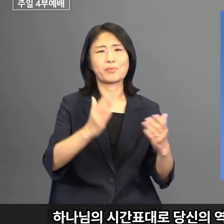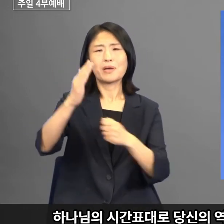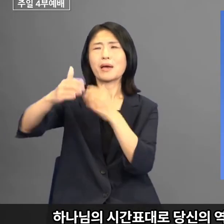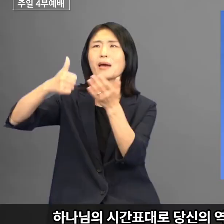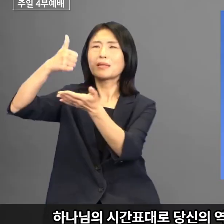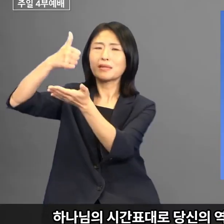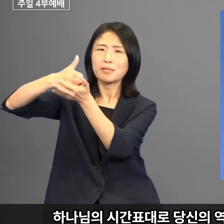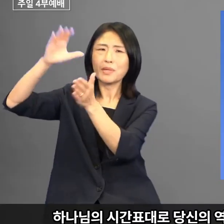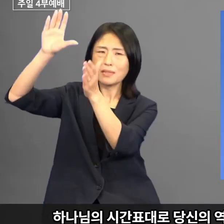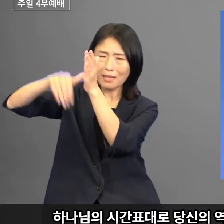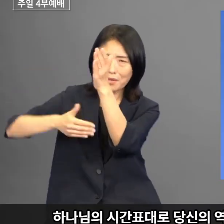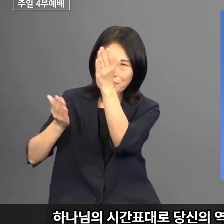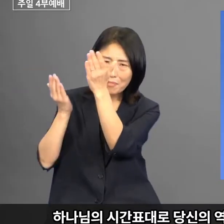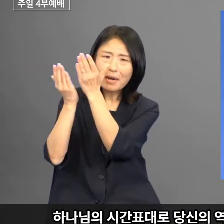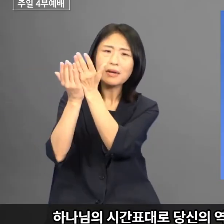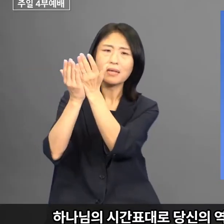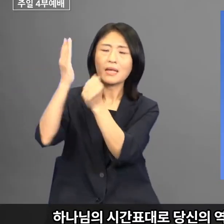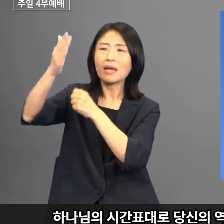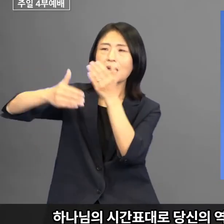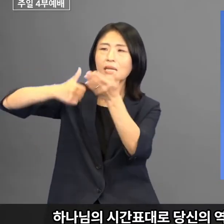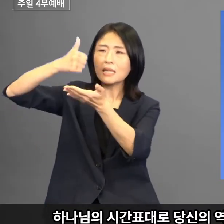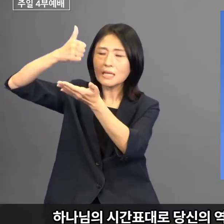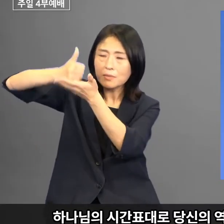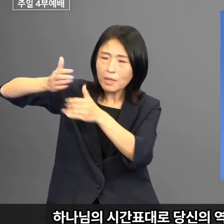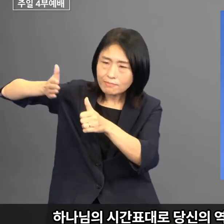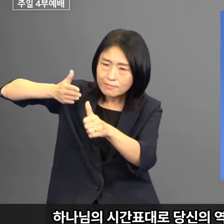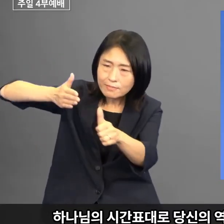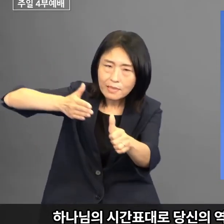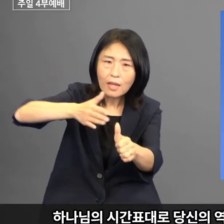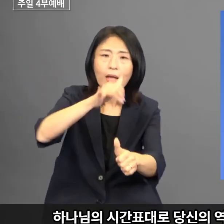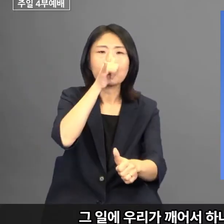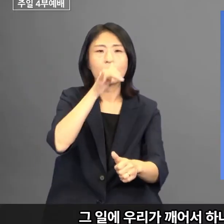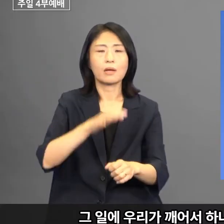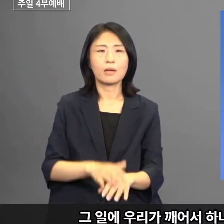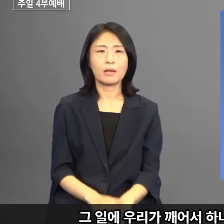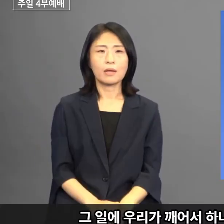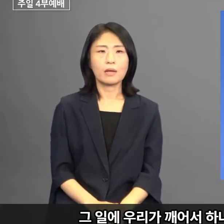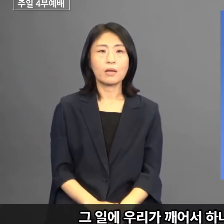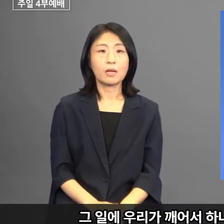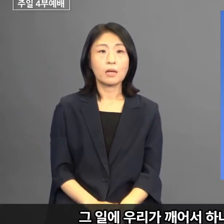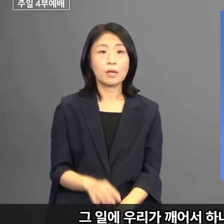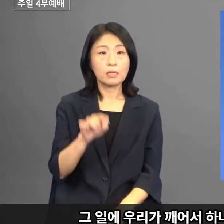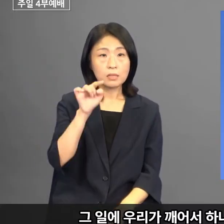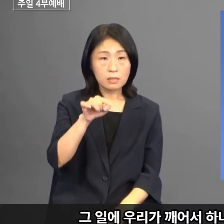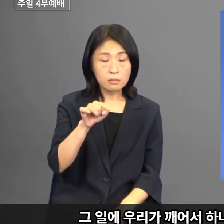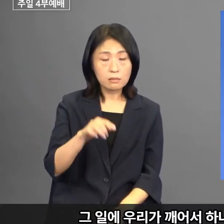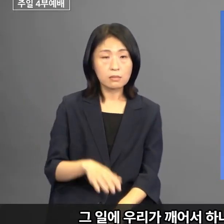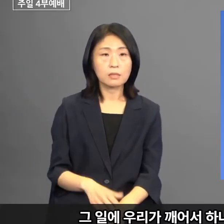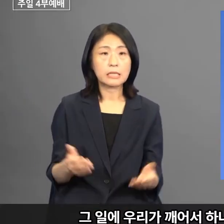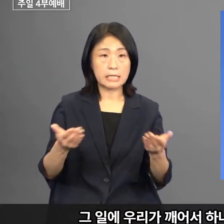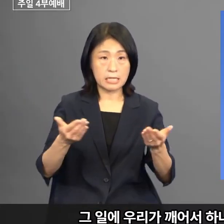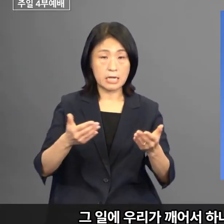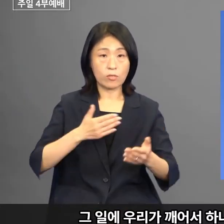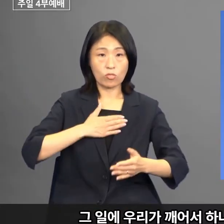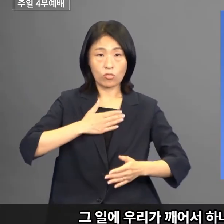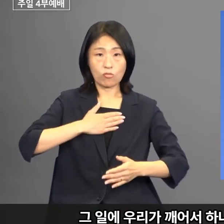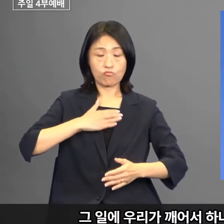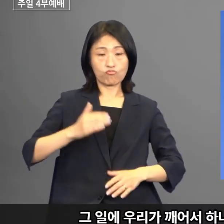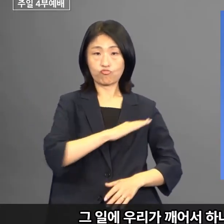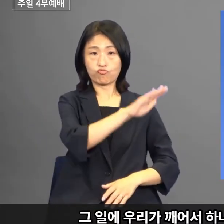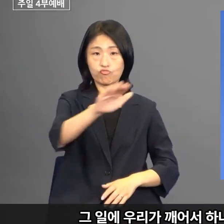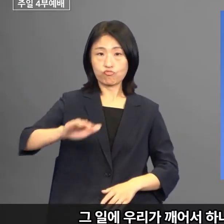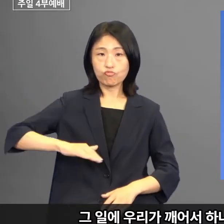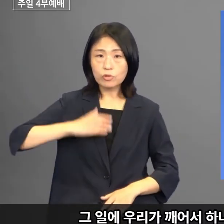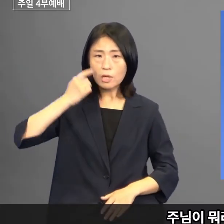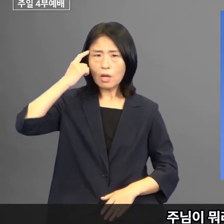시간표대로 당신의 역사를 이끌어 가신다는 사실입니다. 그 일에 우리가 깨어서 하나님께서